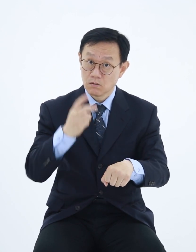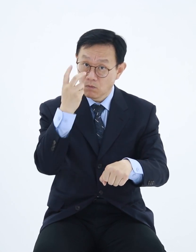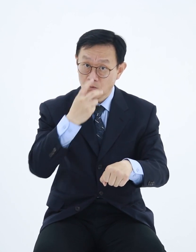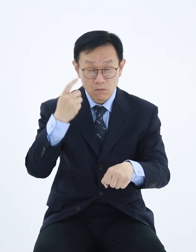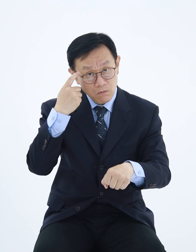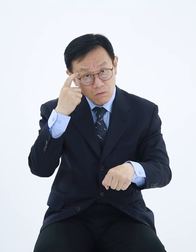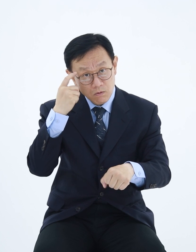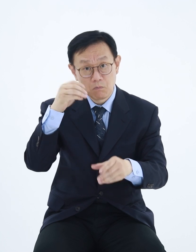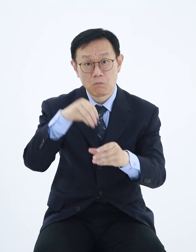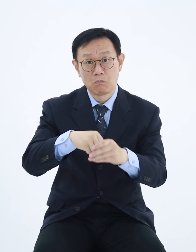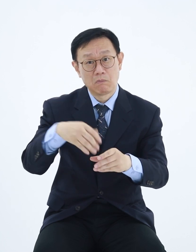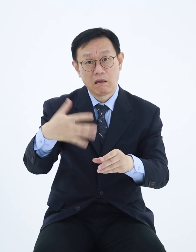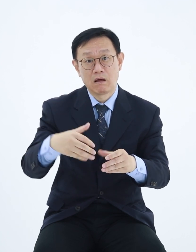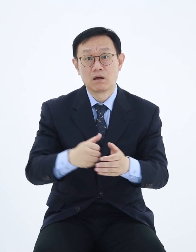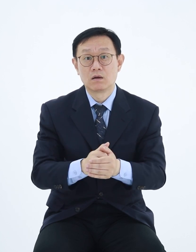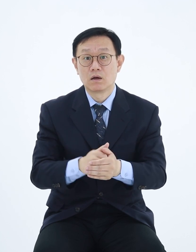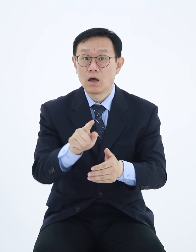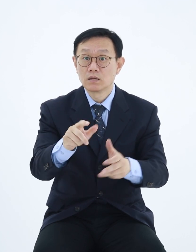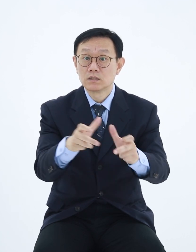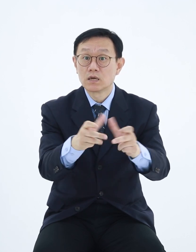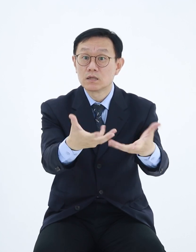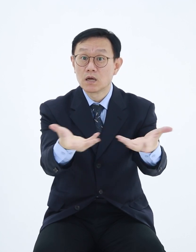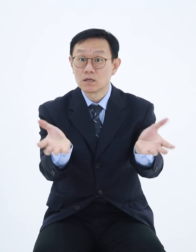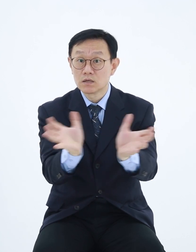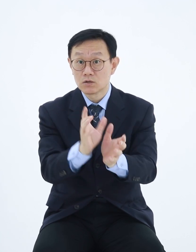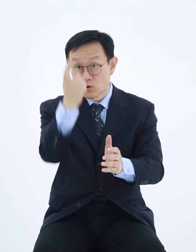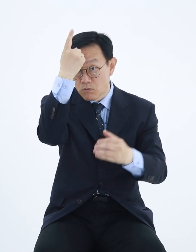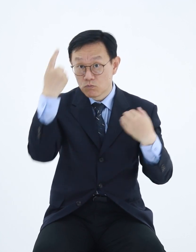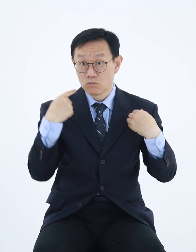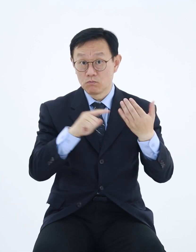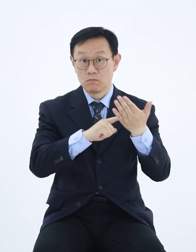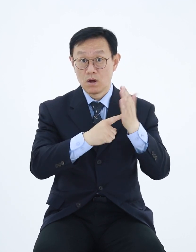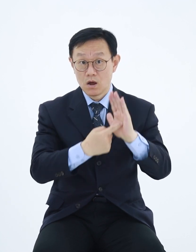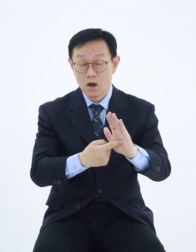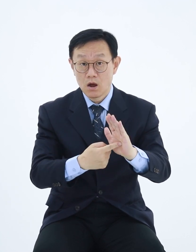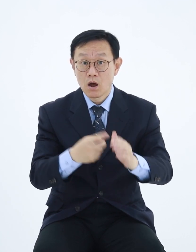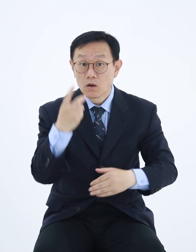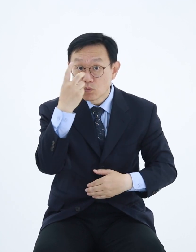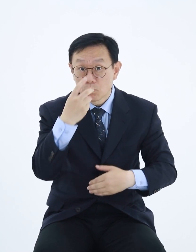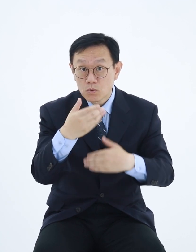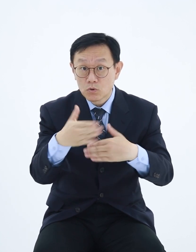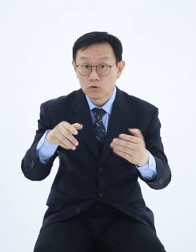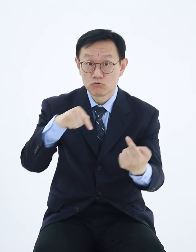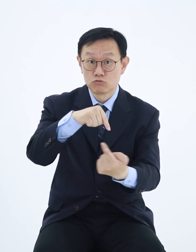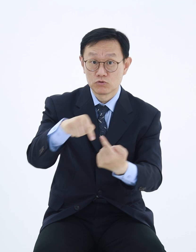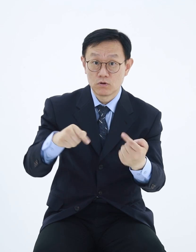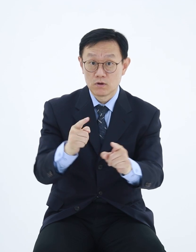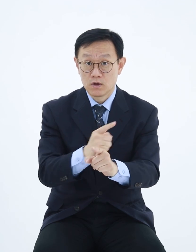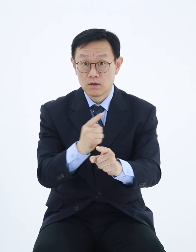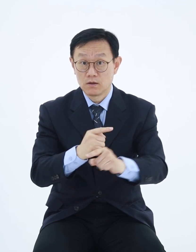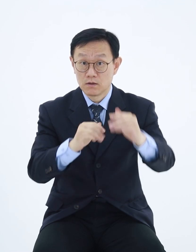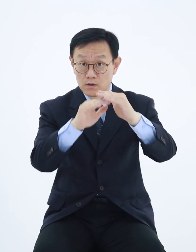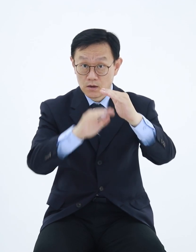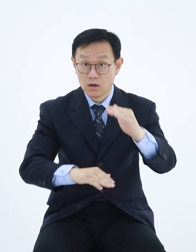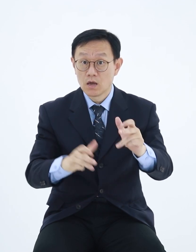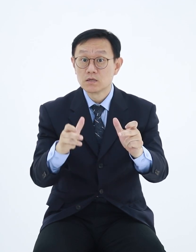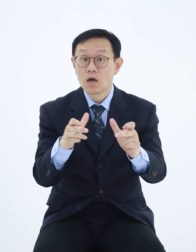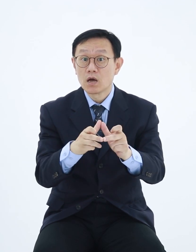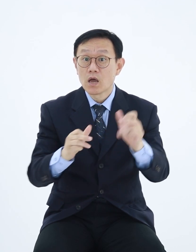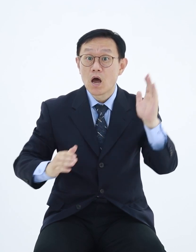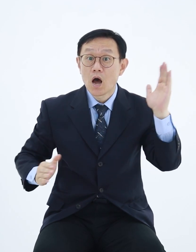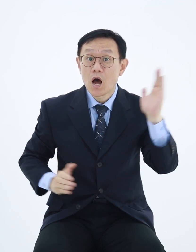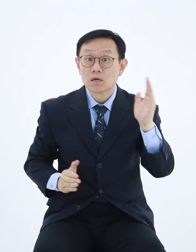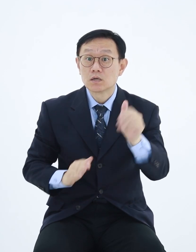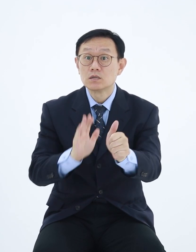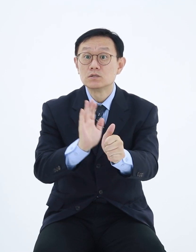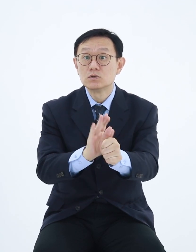때문입니다. 한 장애인 단체는 정부가 발표한 초등 돌봄교실 운영 개선 방안에 장애 학생을 고려한 지원